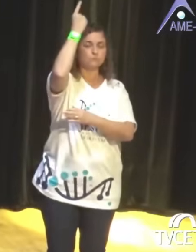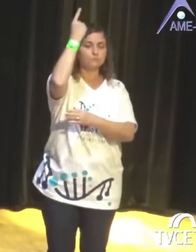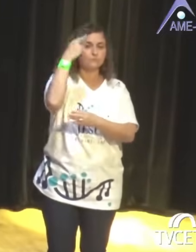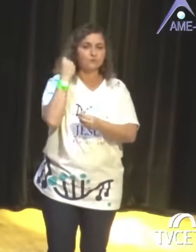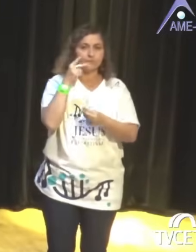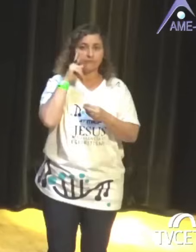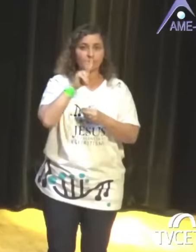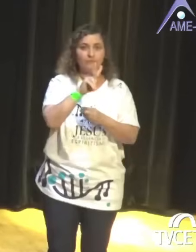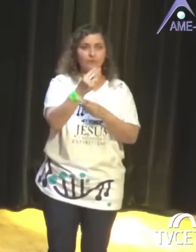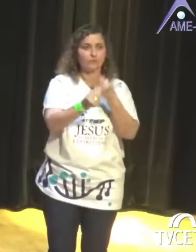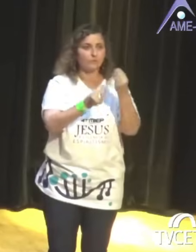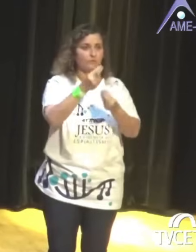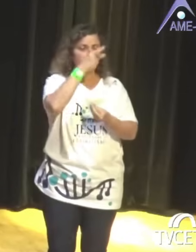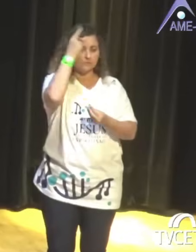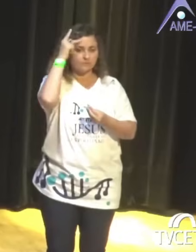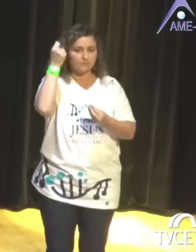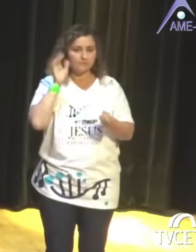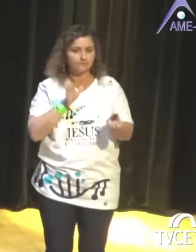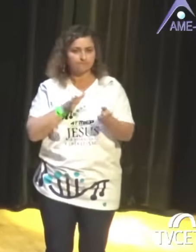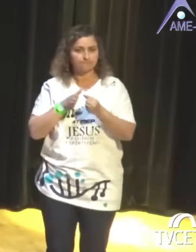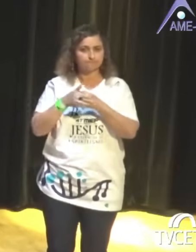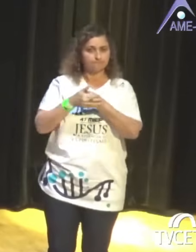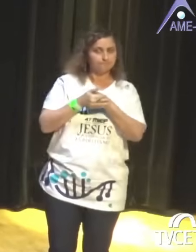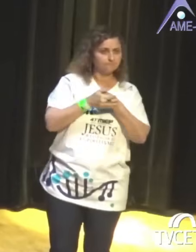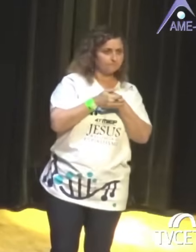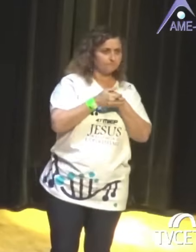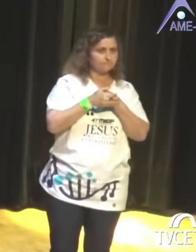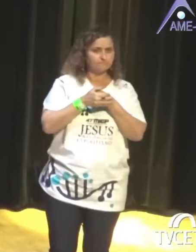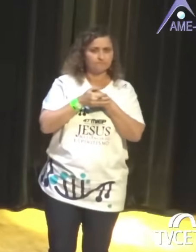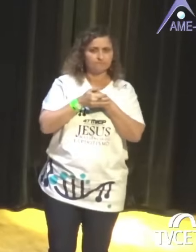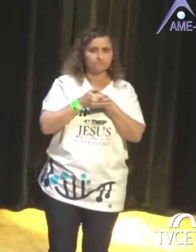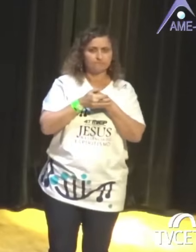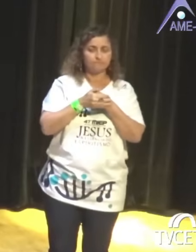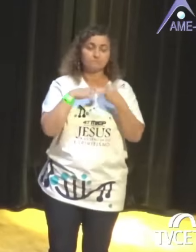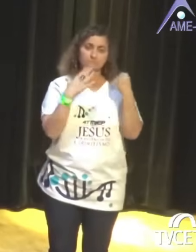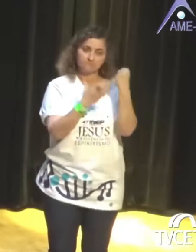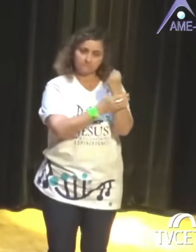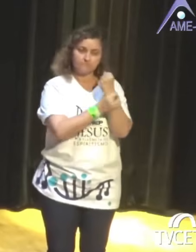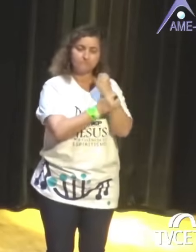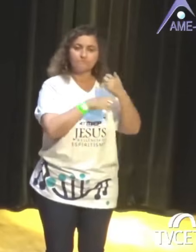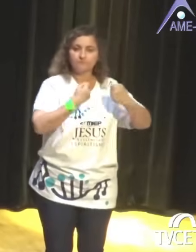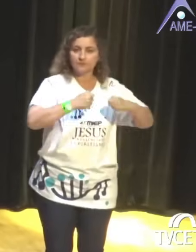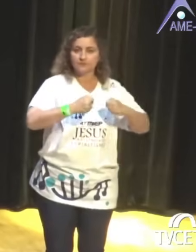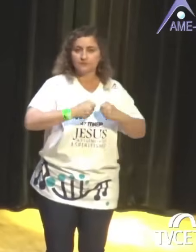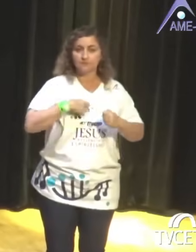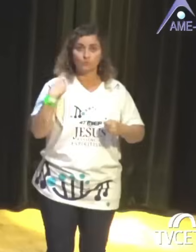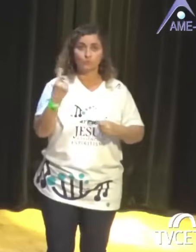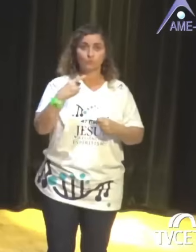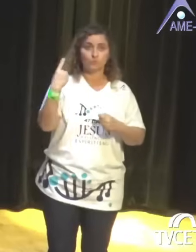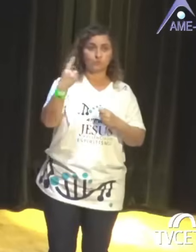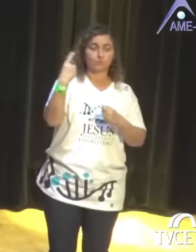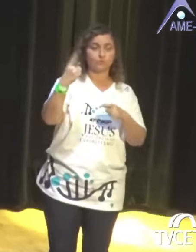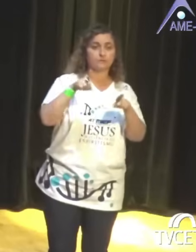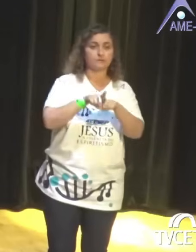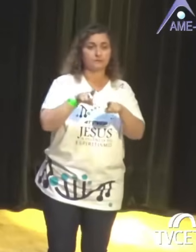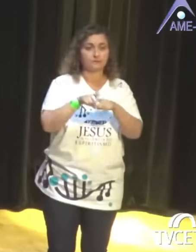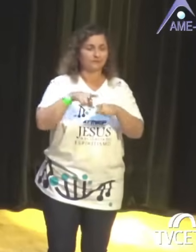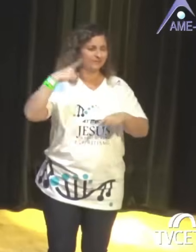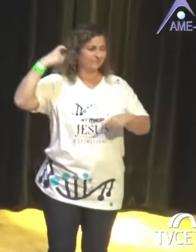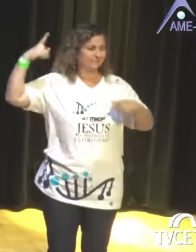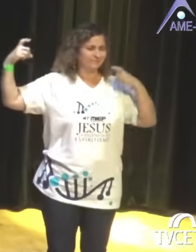protegem porque realmente é fumaça fogo muito barulho mas é essa